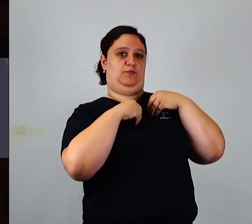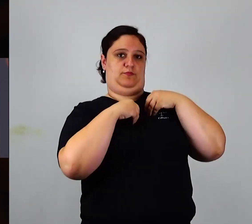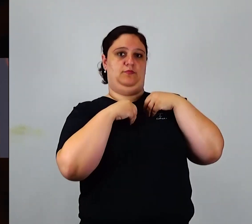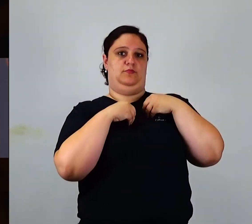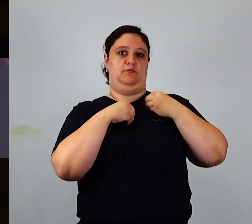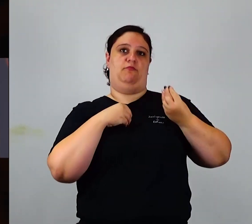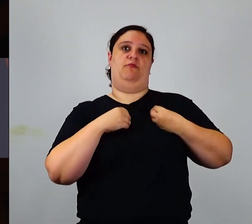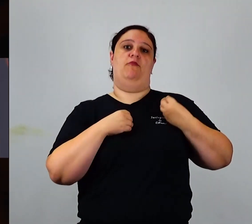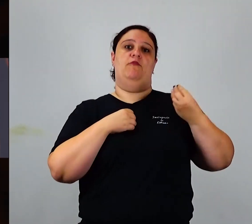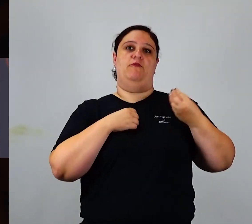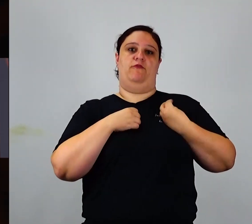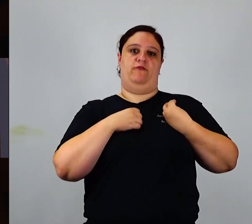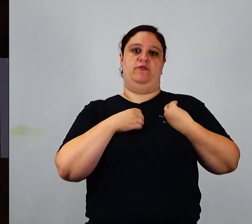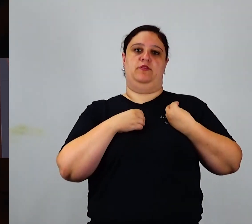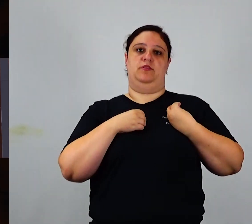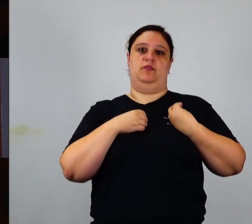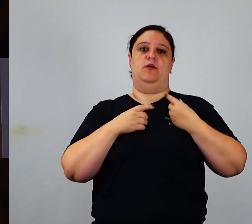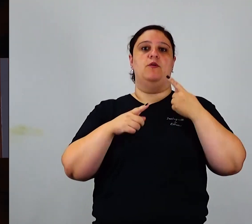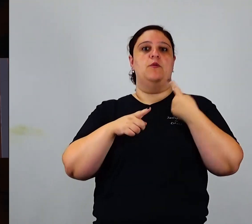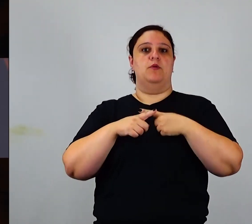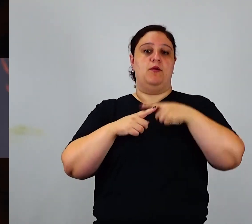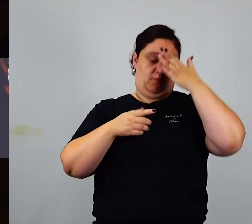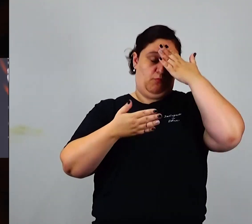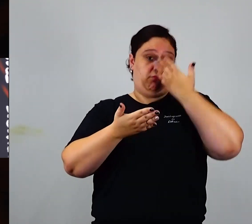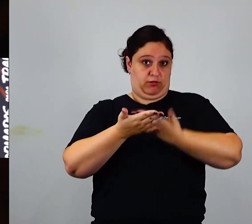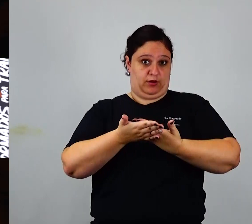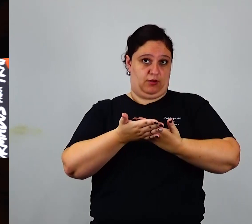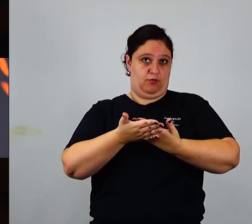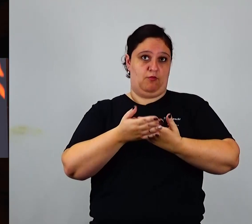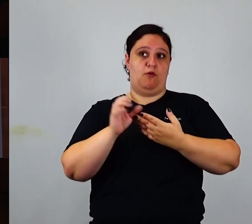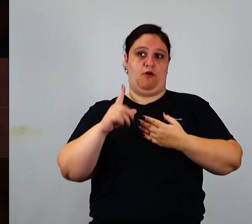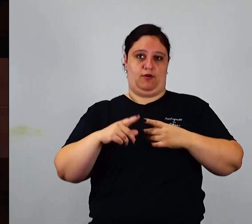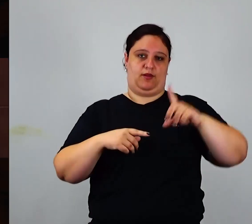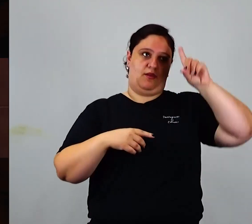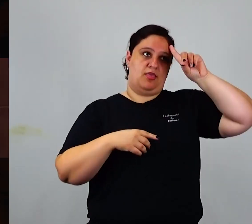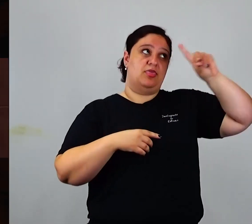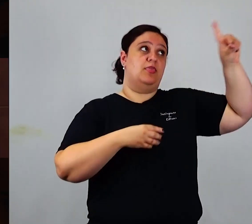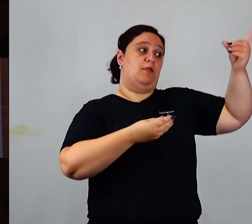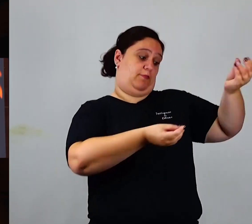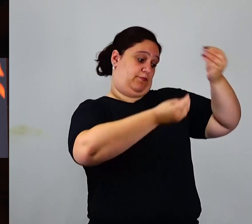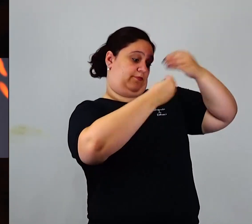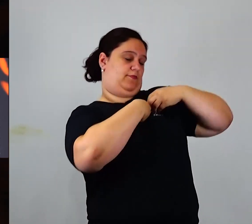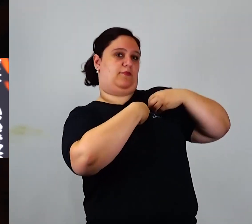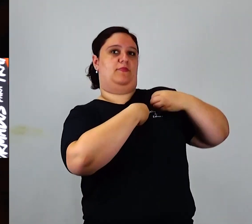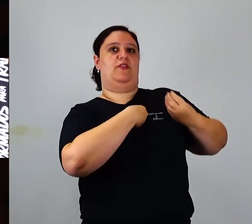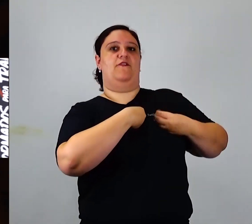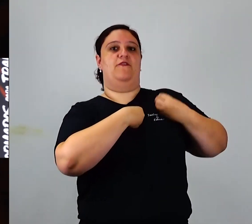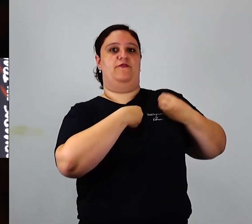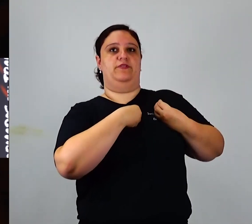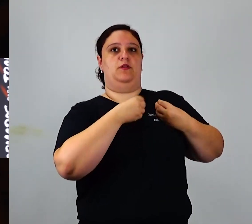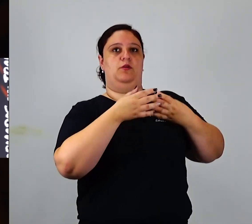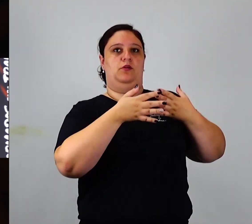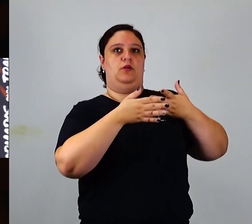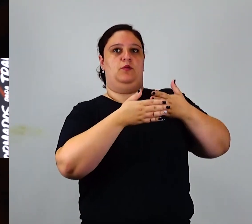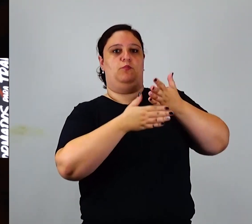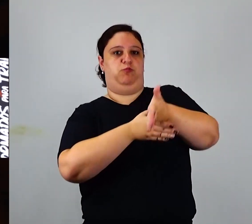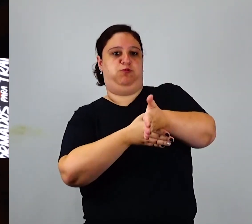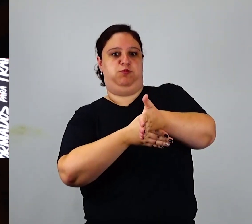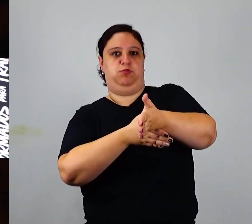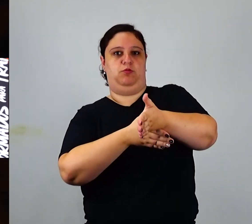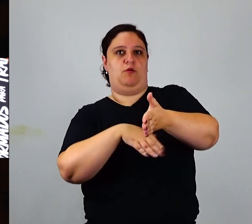você hoje, porque você creu, é uma vida que já venceu até mesmo o último